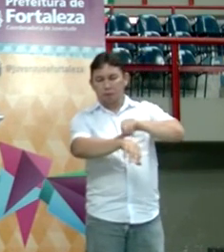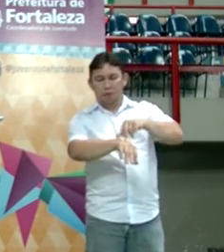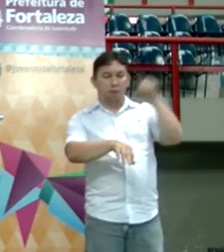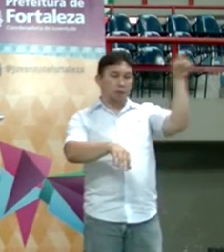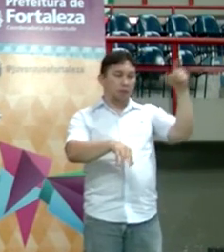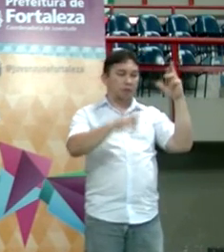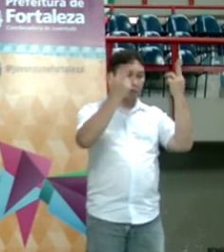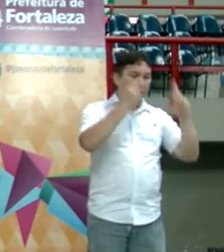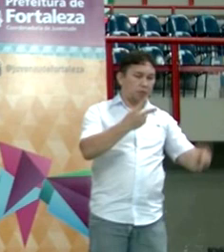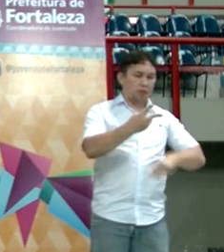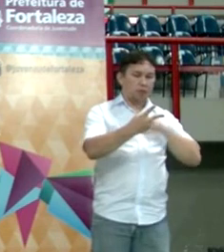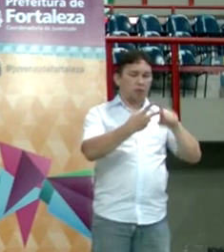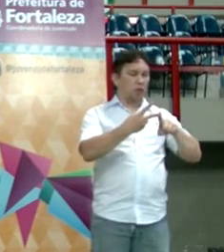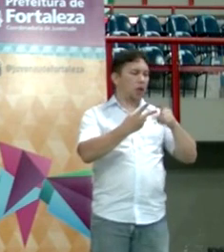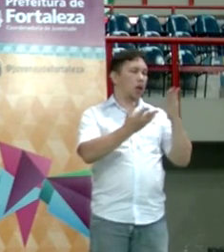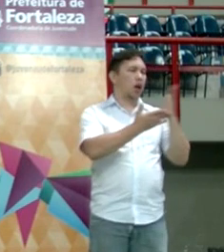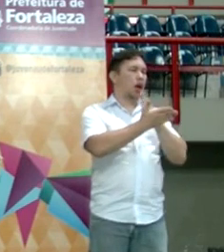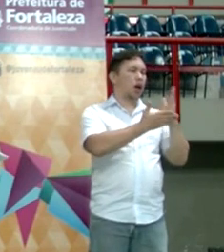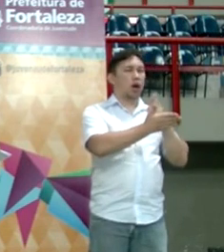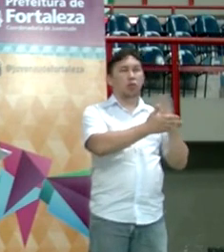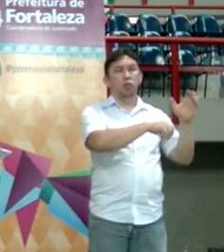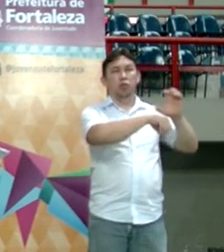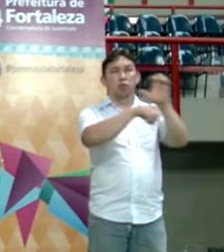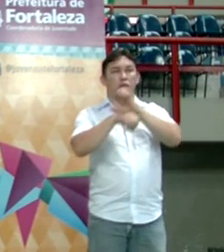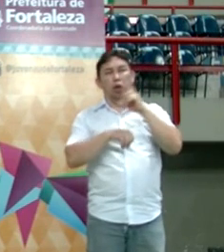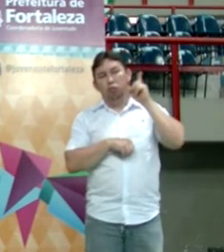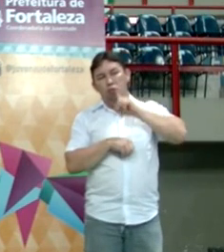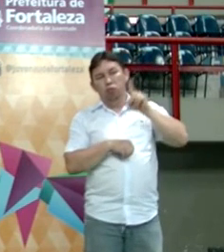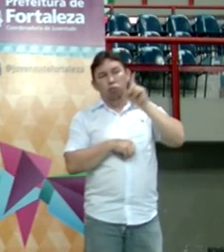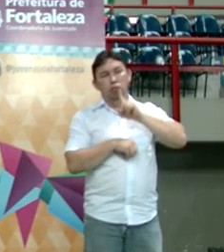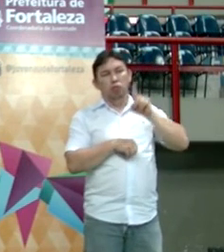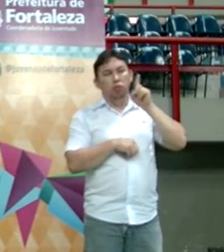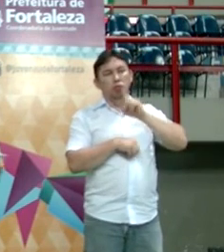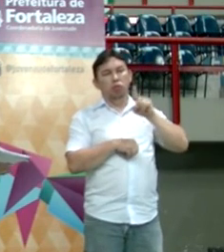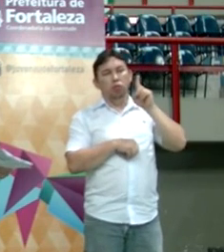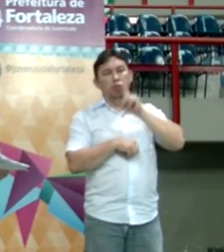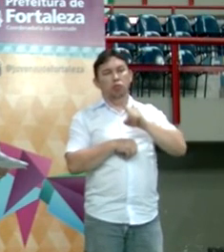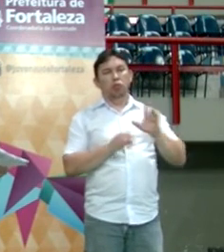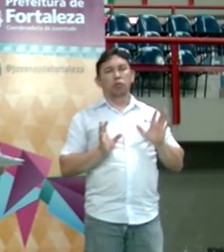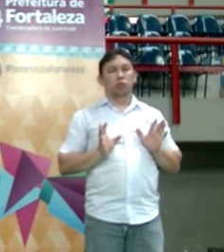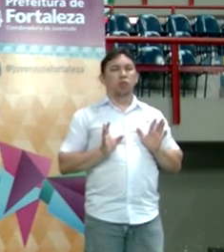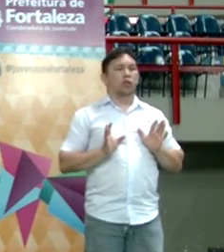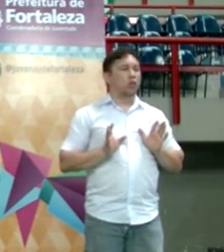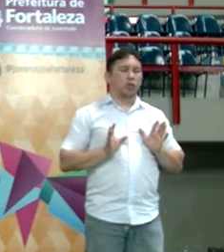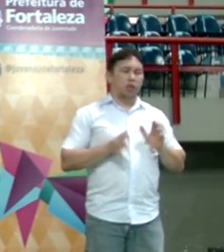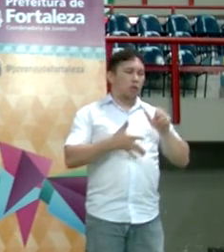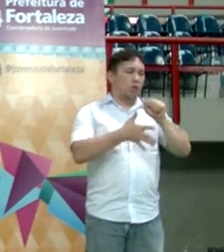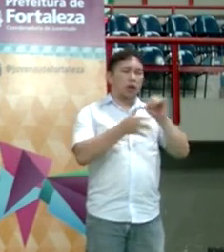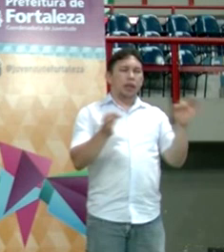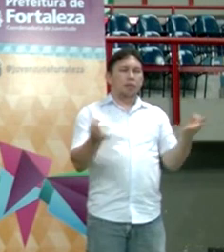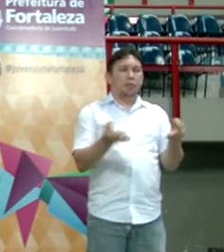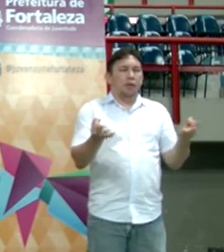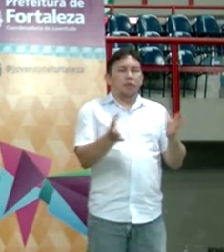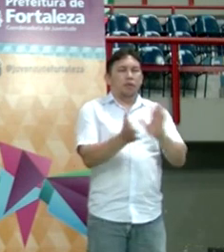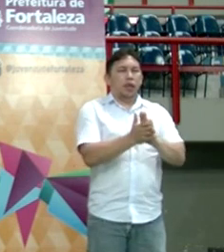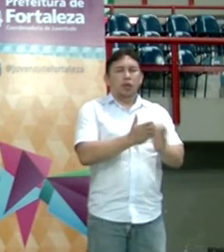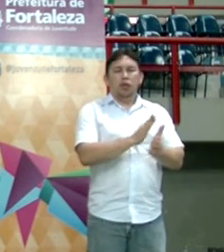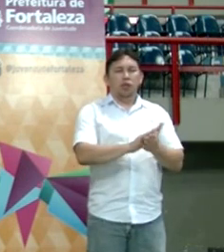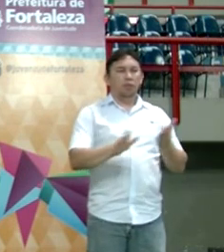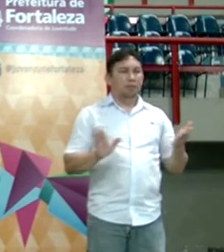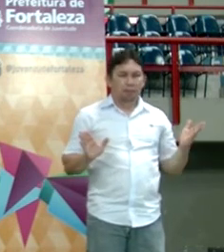Alemanha nazista, em alguns estados do sul dos Estados Unidos. Está perfect o item A.